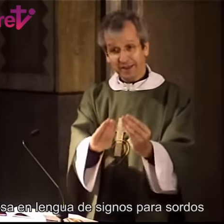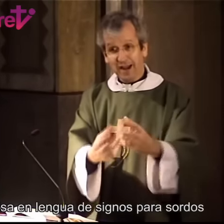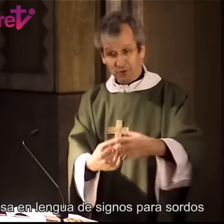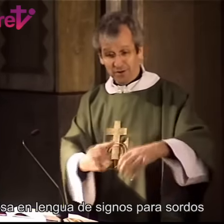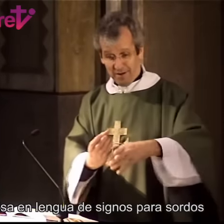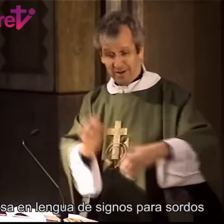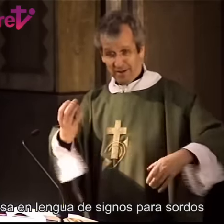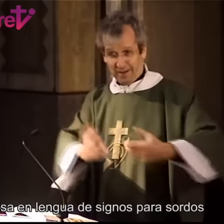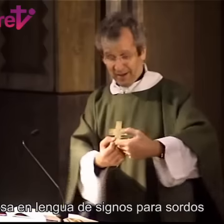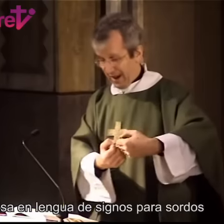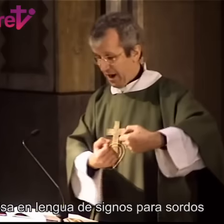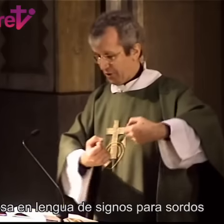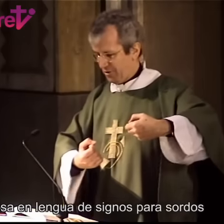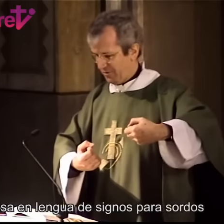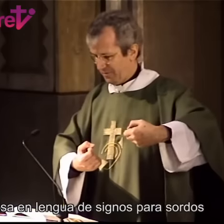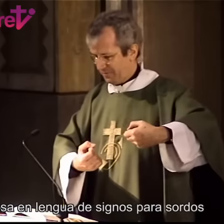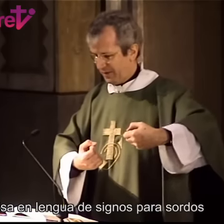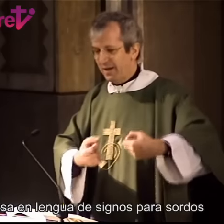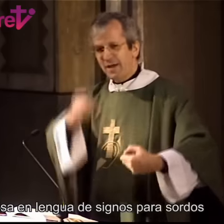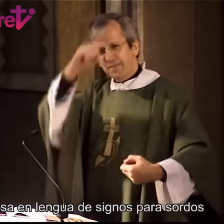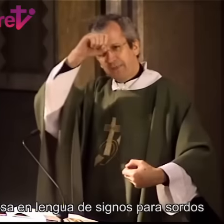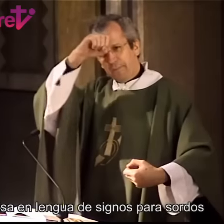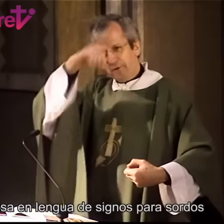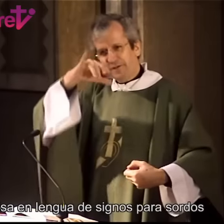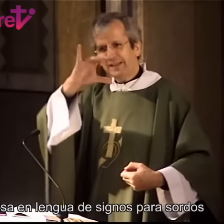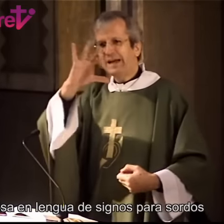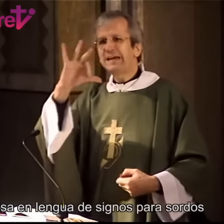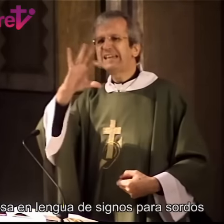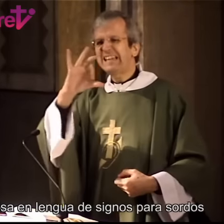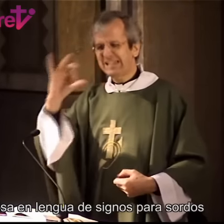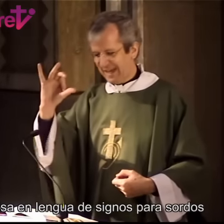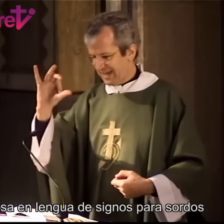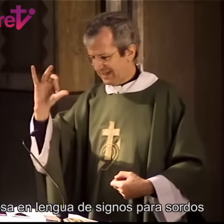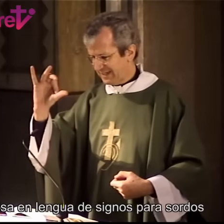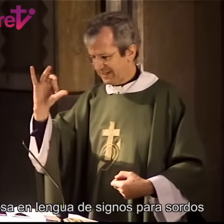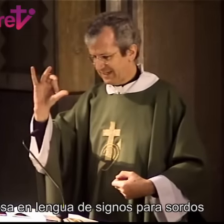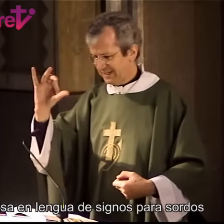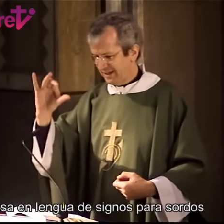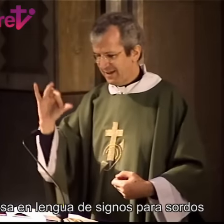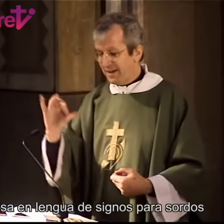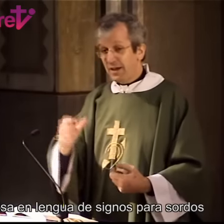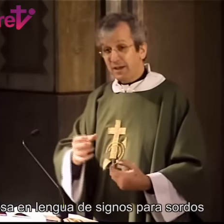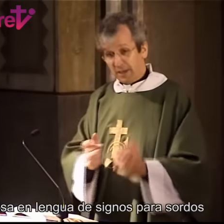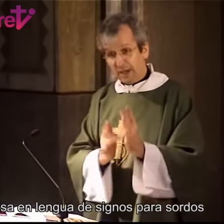entregaron el rollo del profeta Isaías, y